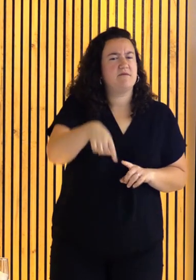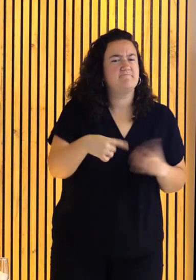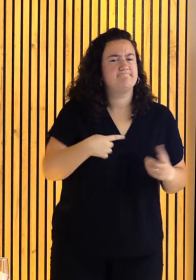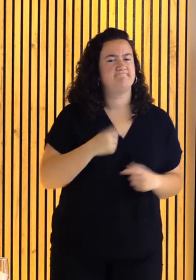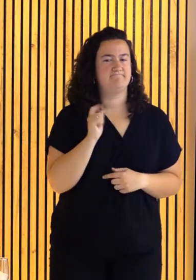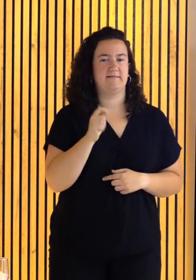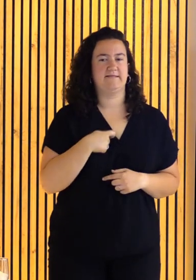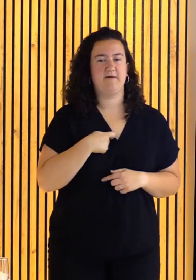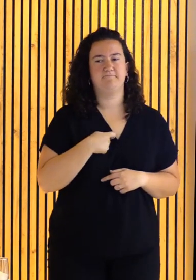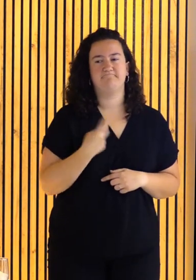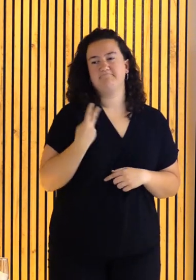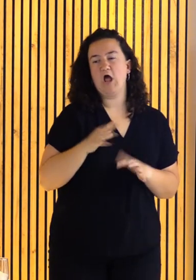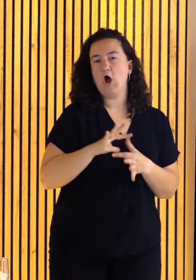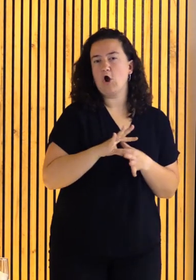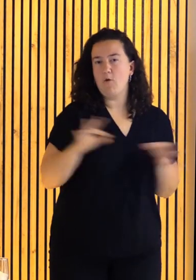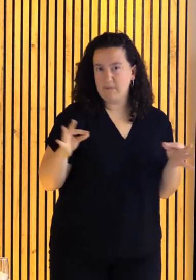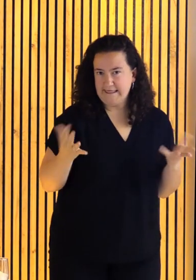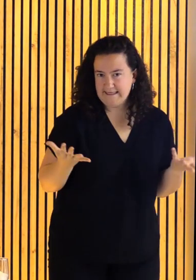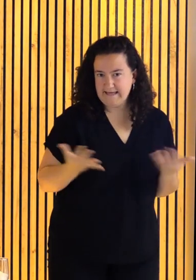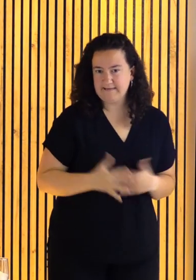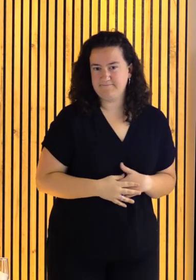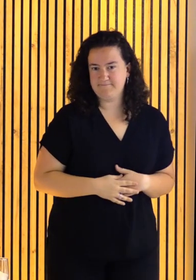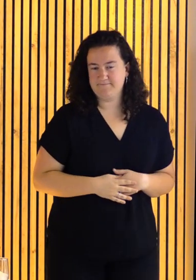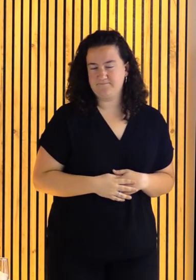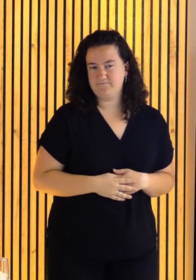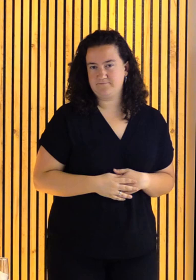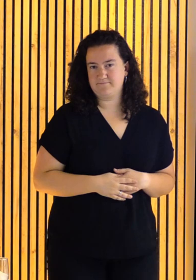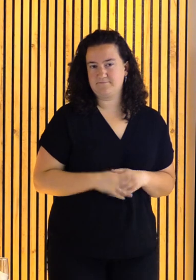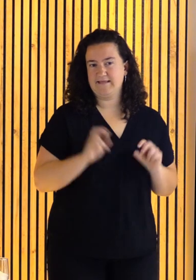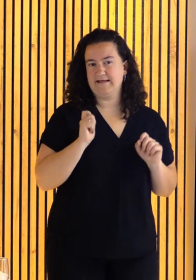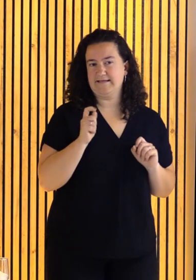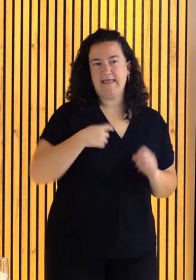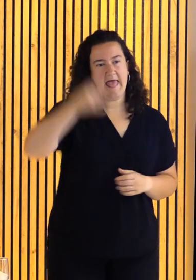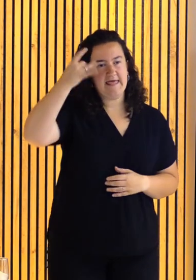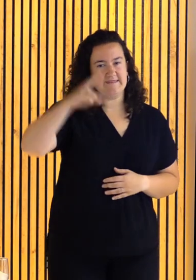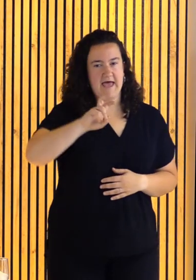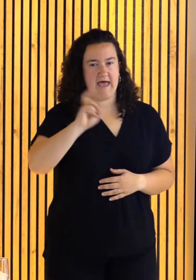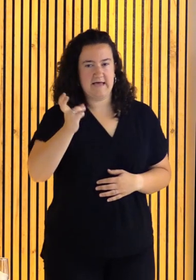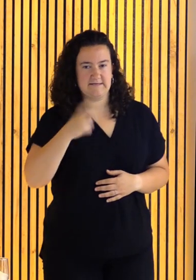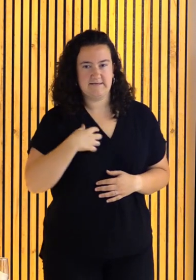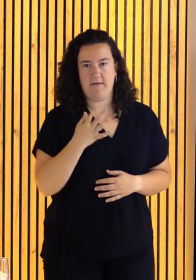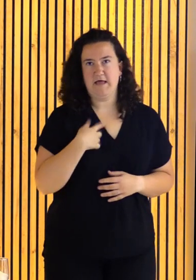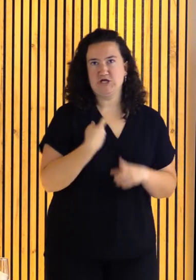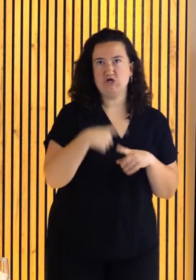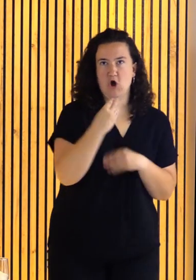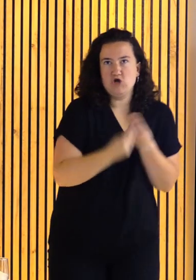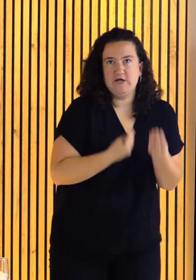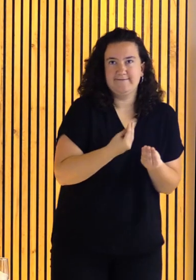eta bueno, konplize badudalako hainbat ideiatan eta ekimenetan.